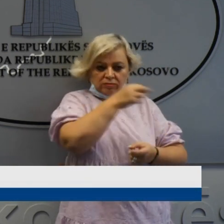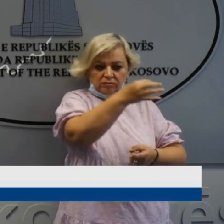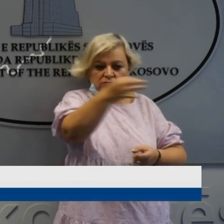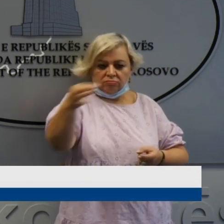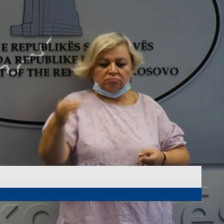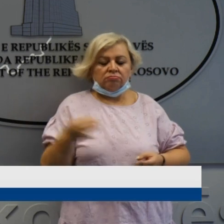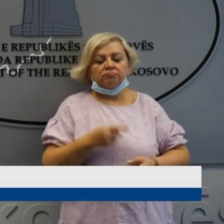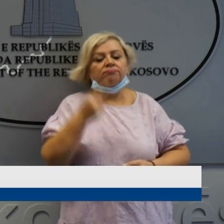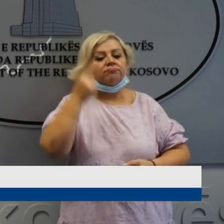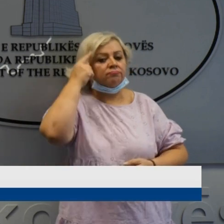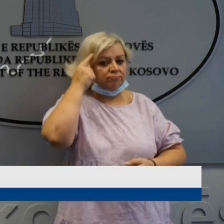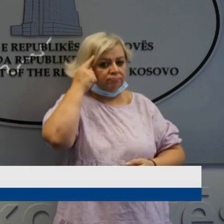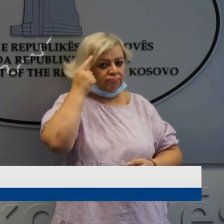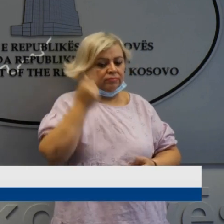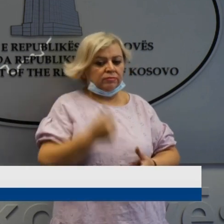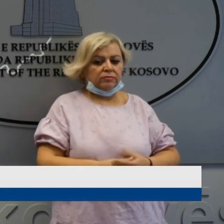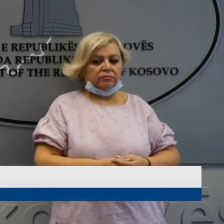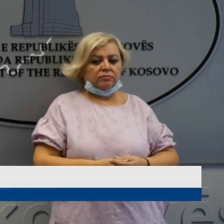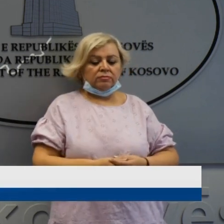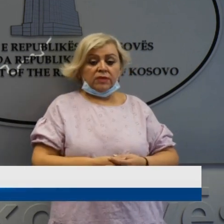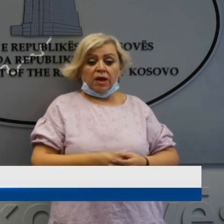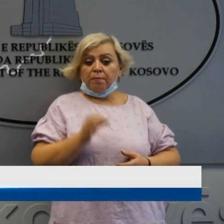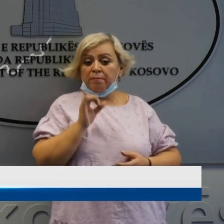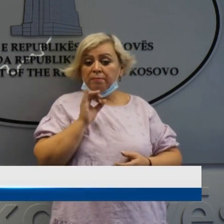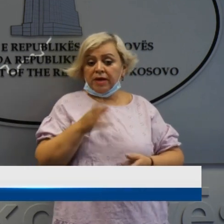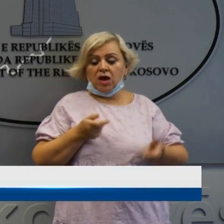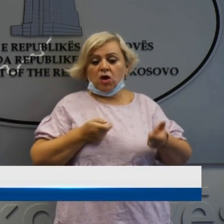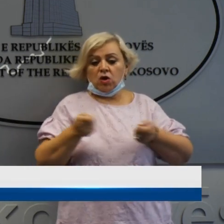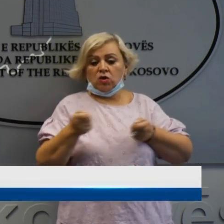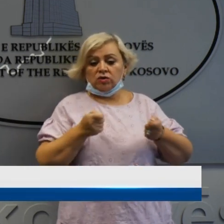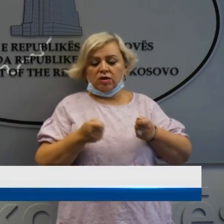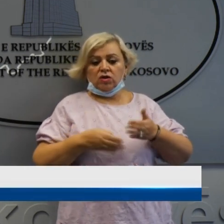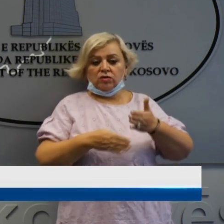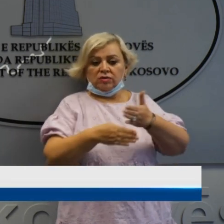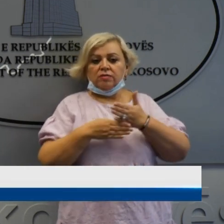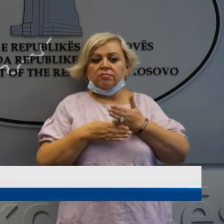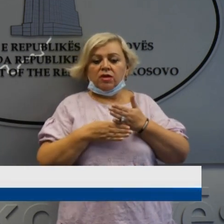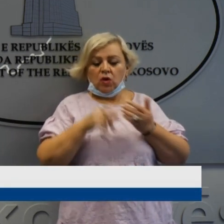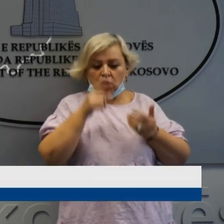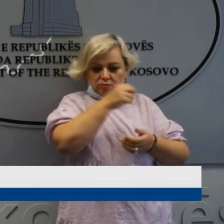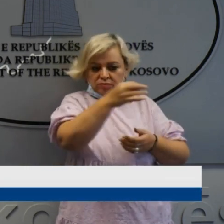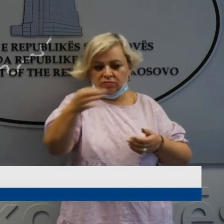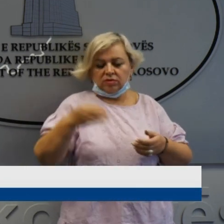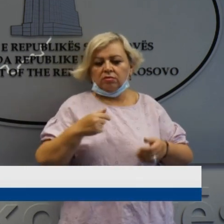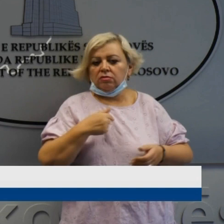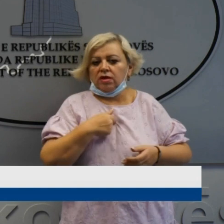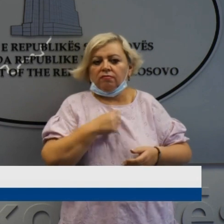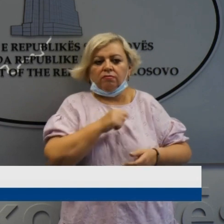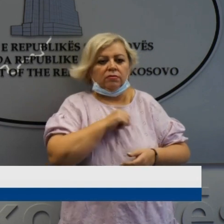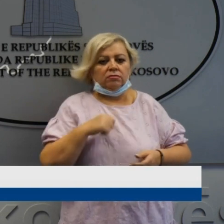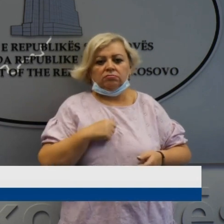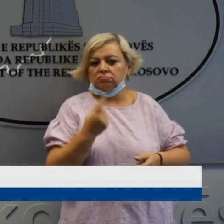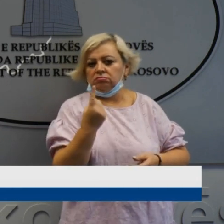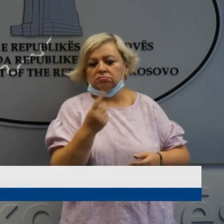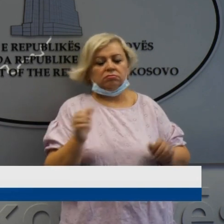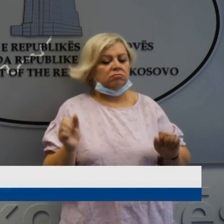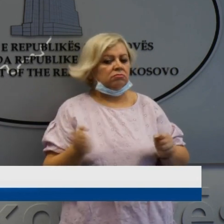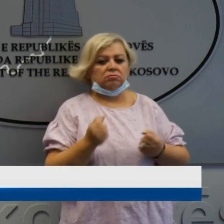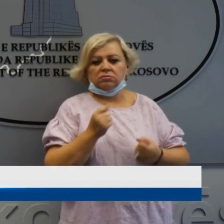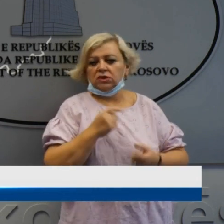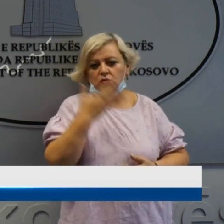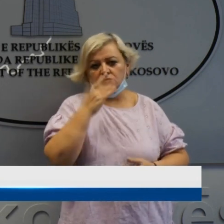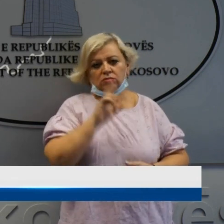e dikton një gjëtë tilë që pa koordinimin edhe ndihmën e kryetarëve të komunave ne nuk mund t'i dalim me